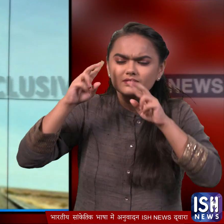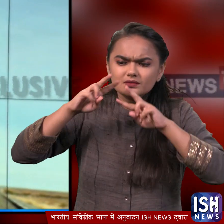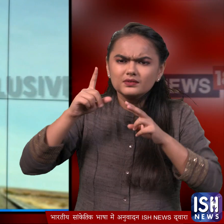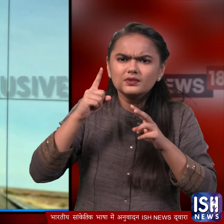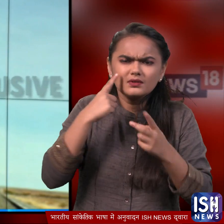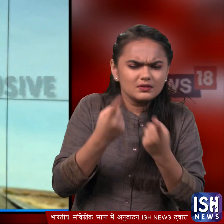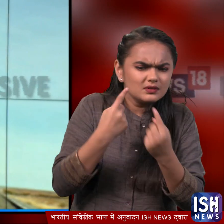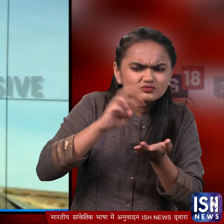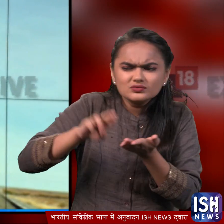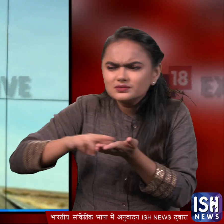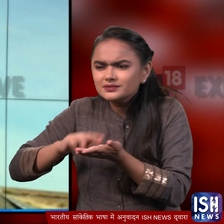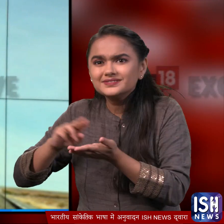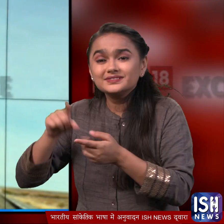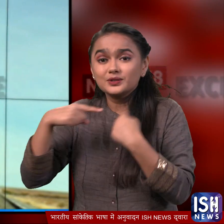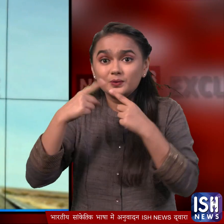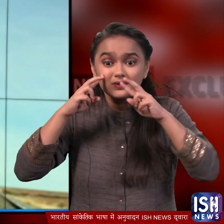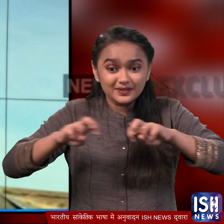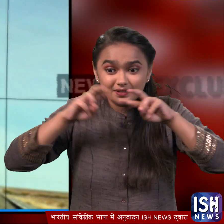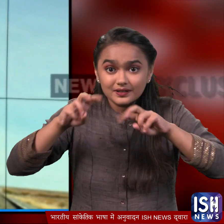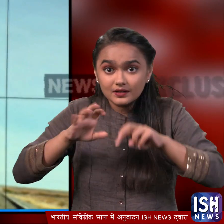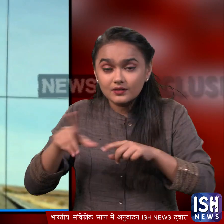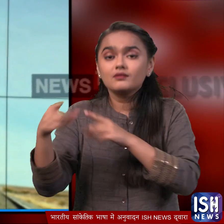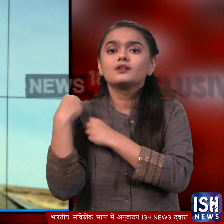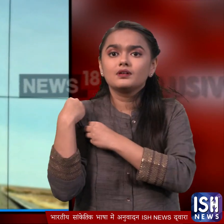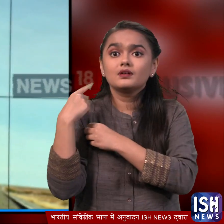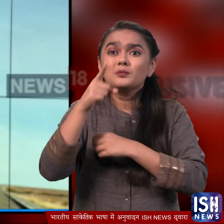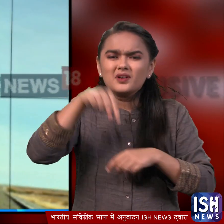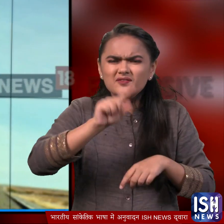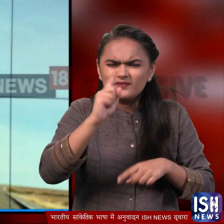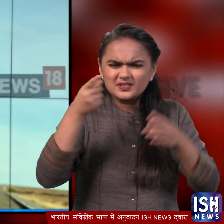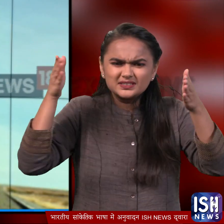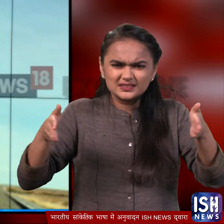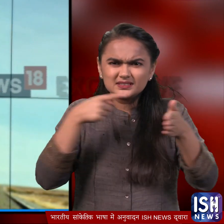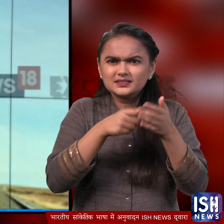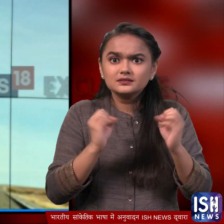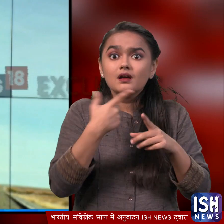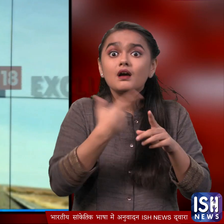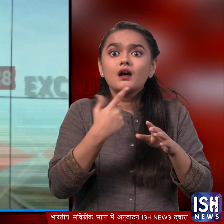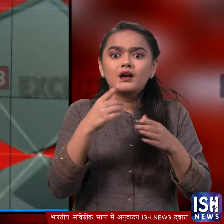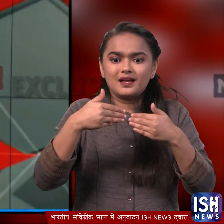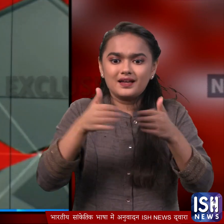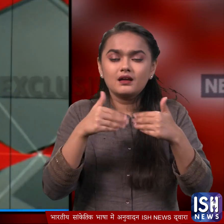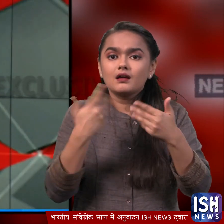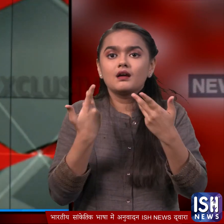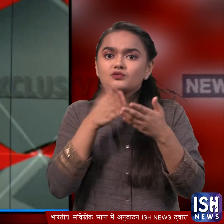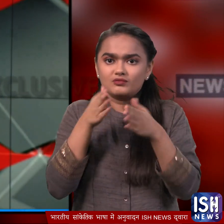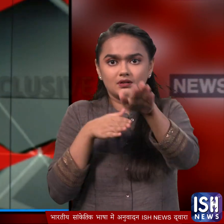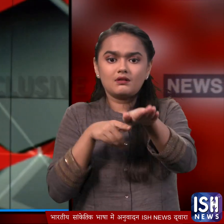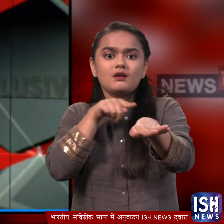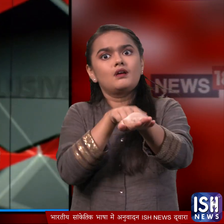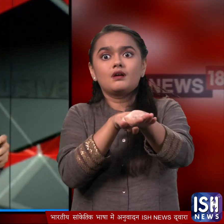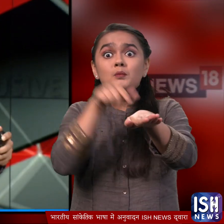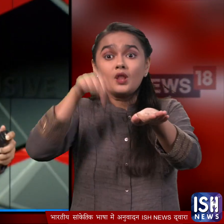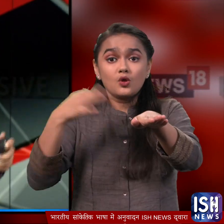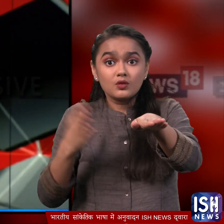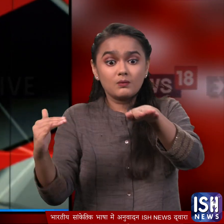रिसर्च करने वाली संस्था RDSO ने भी की। लेकिन दिसंबर में जो प्रोटोटाइप यानी पहला डिब्बा तैयार हुआ, उसमें सिर्फ पीछे के हिस्से में दरवाजा था और अब इस